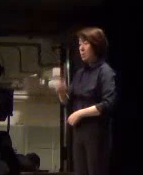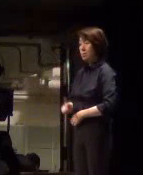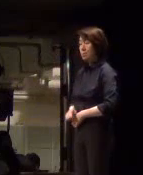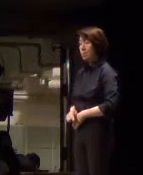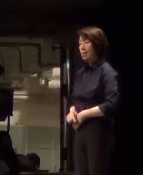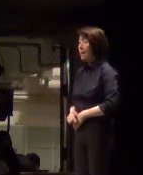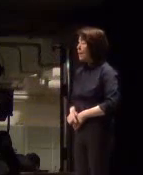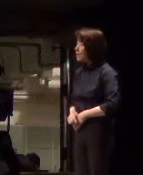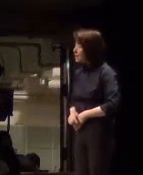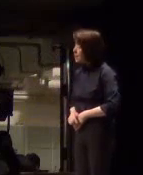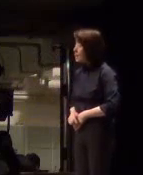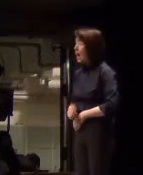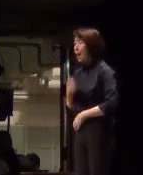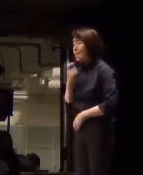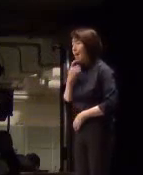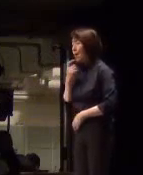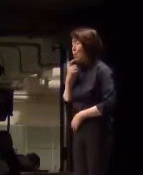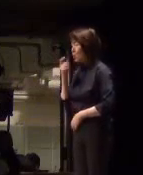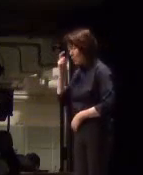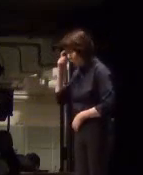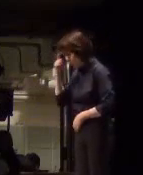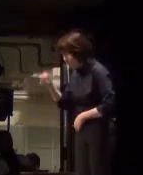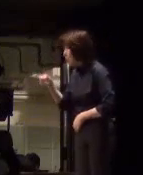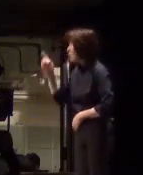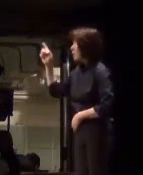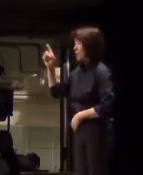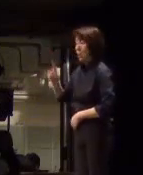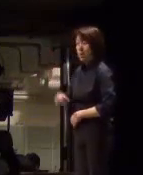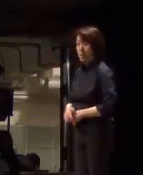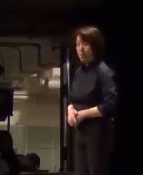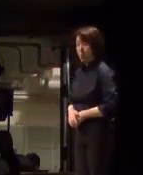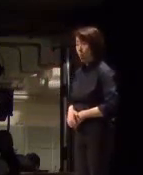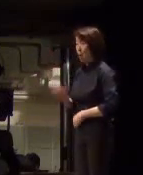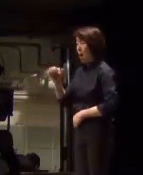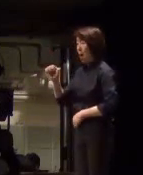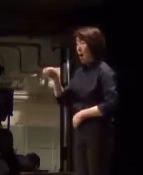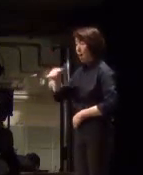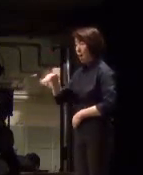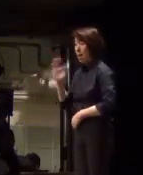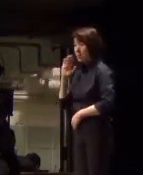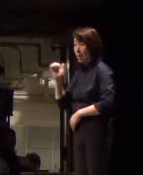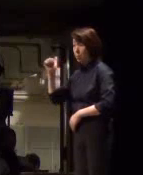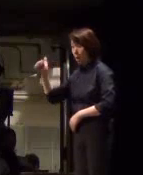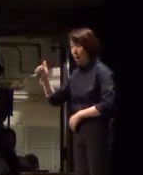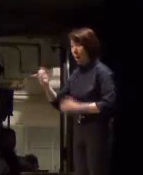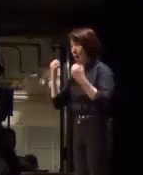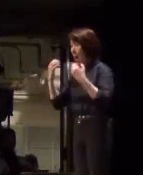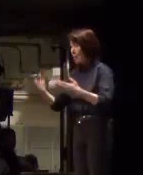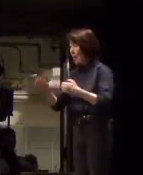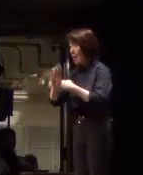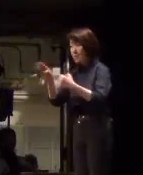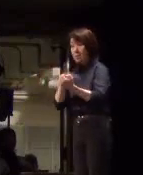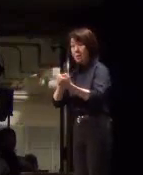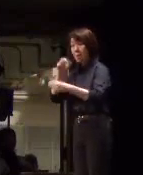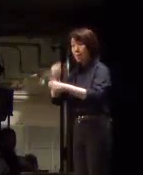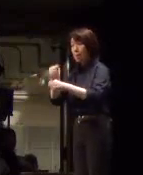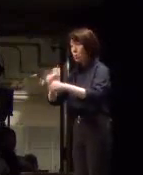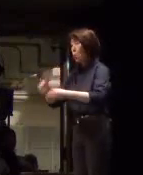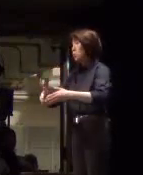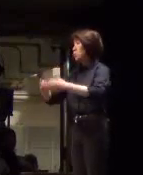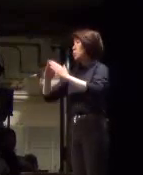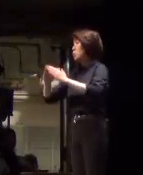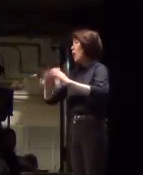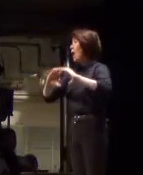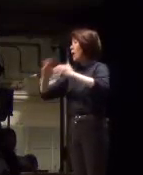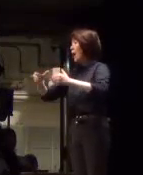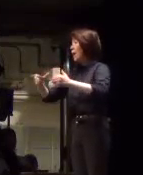に正気の沙汰ではないと私は思いますし、安倍さんはさらには新しい原発も作る、そして海外